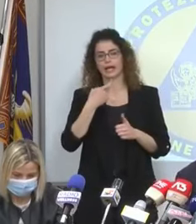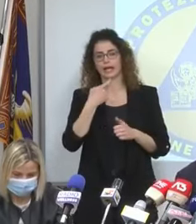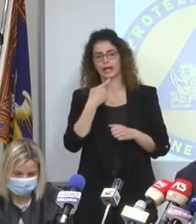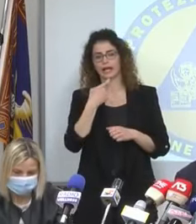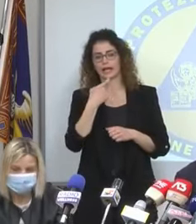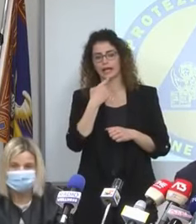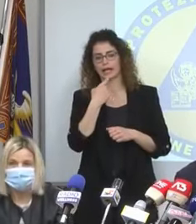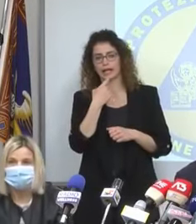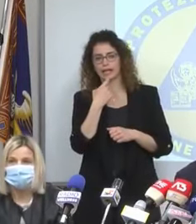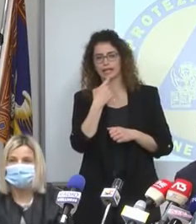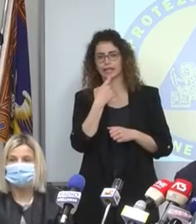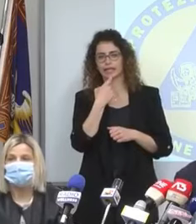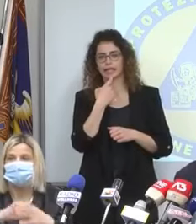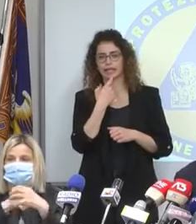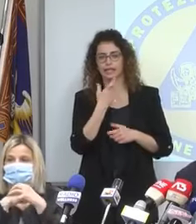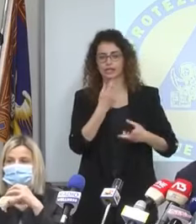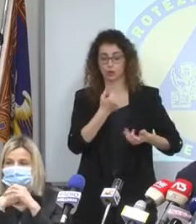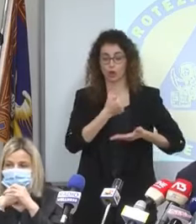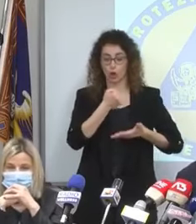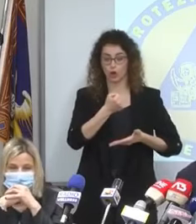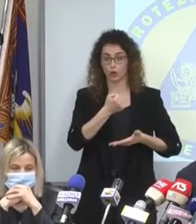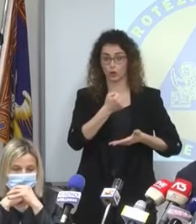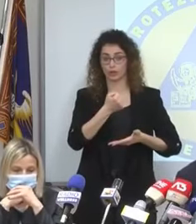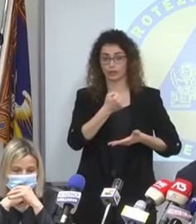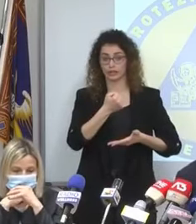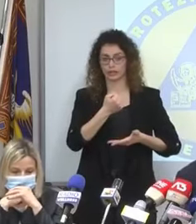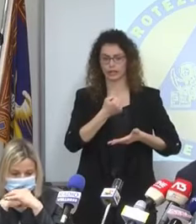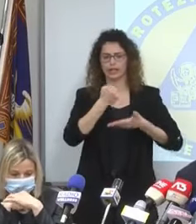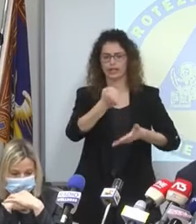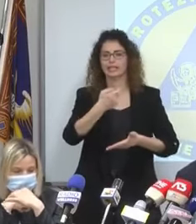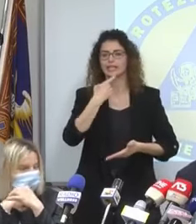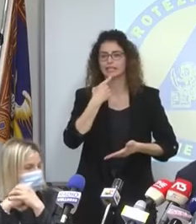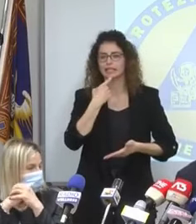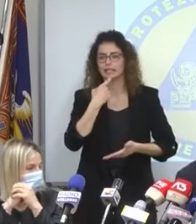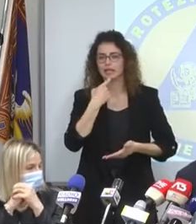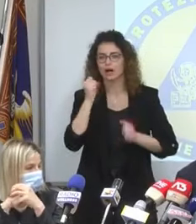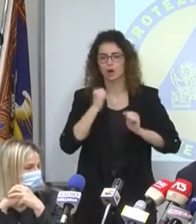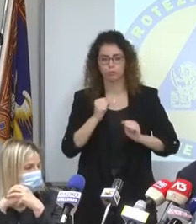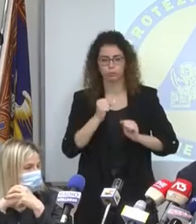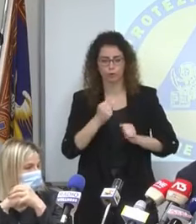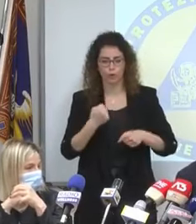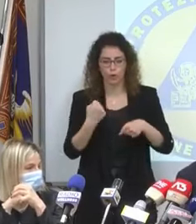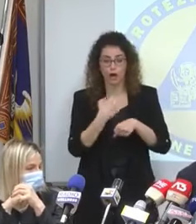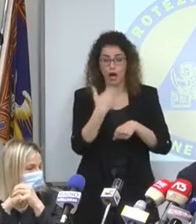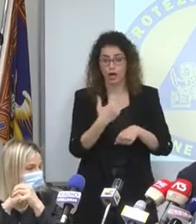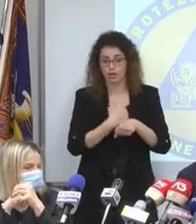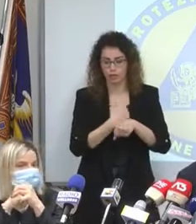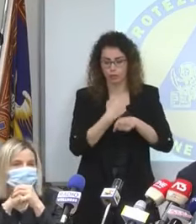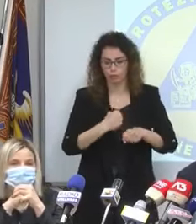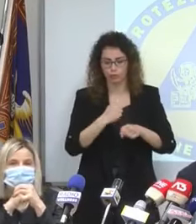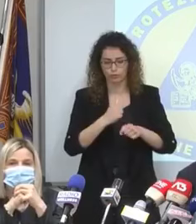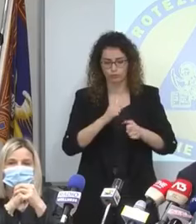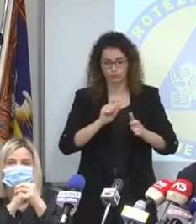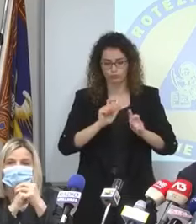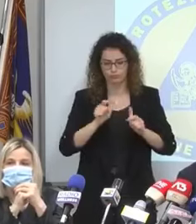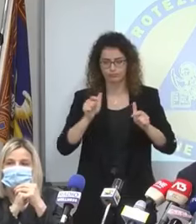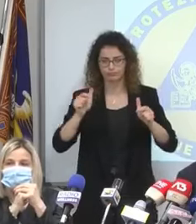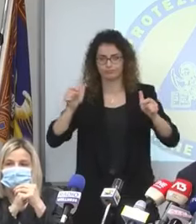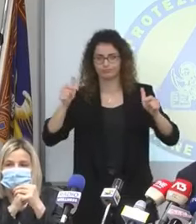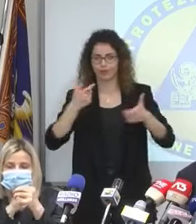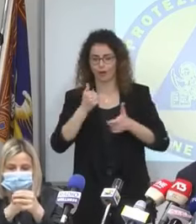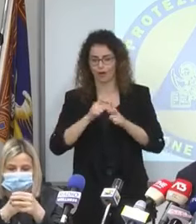con la leva del lavoro riesce a decuplicarle, sono le nostre imprese. Se noi finanziamo le imprese che hanno voglia di